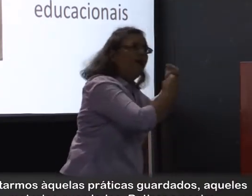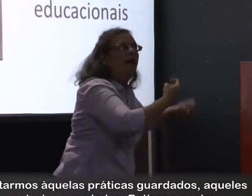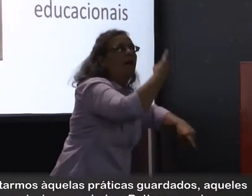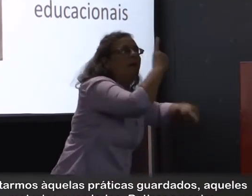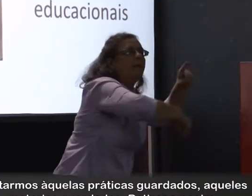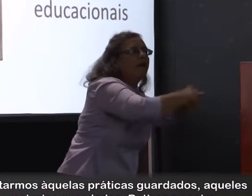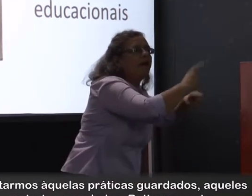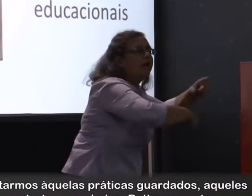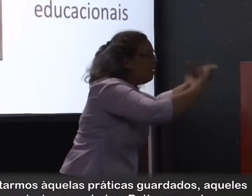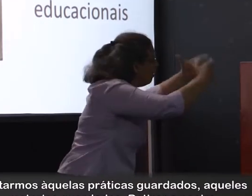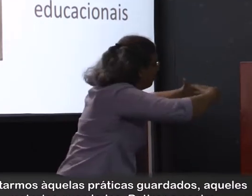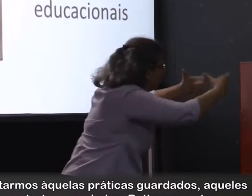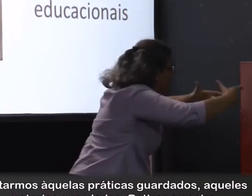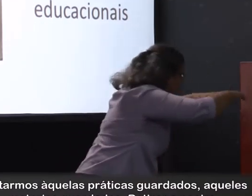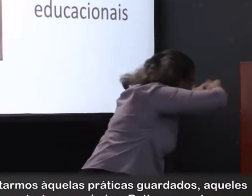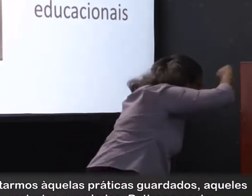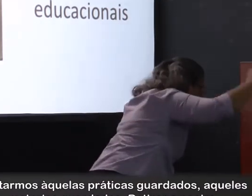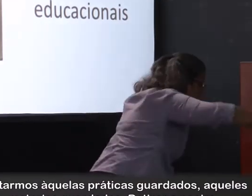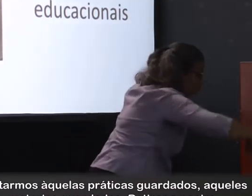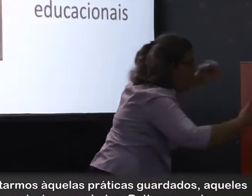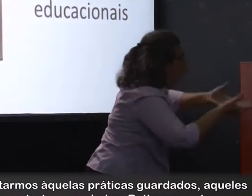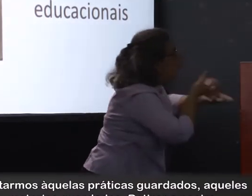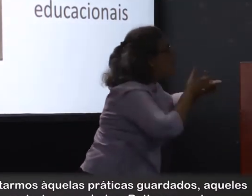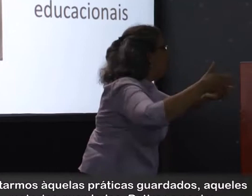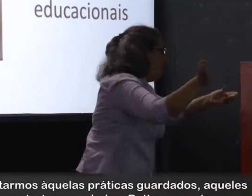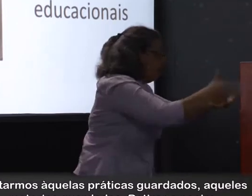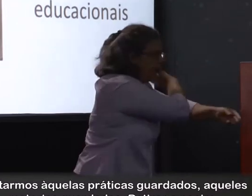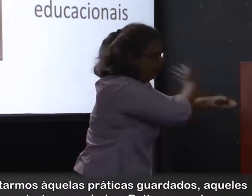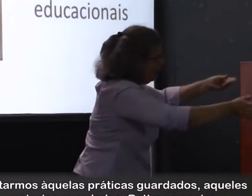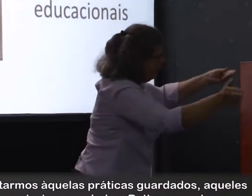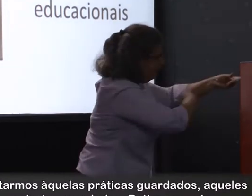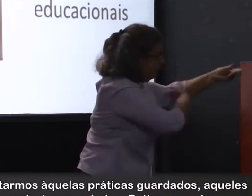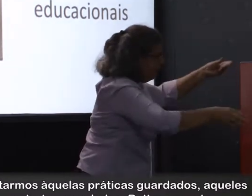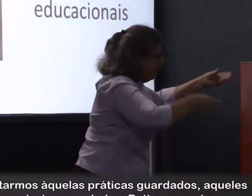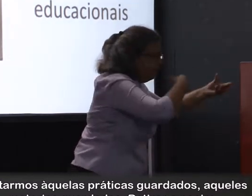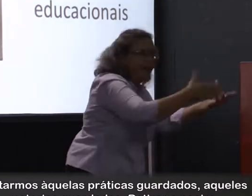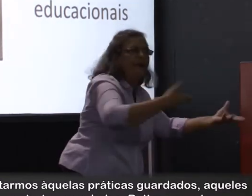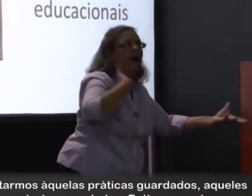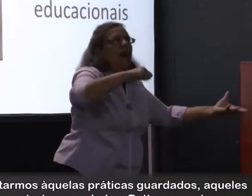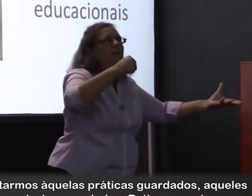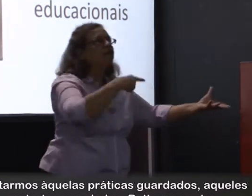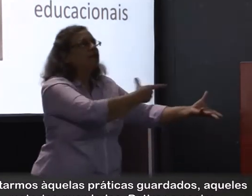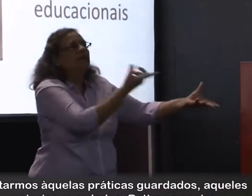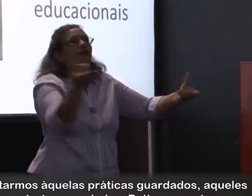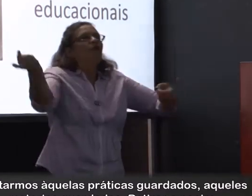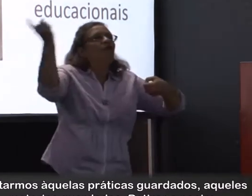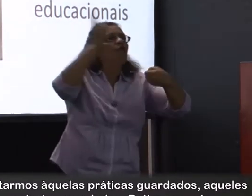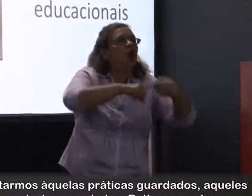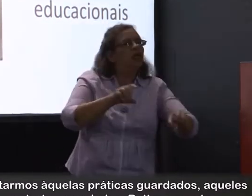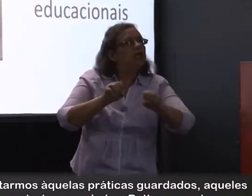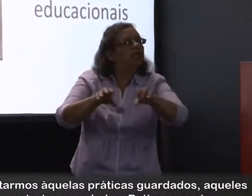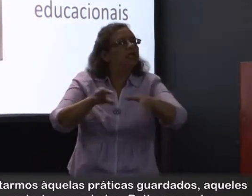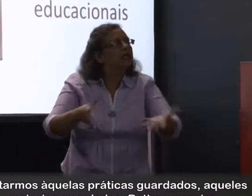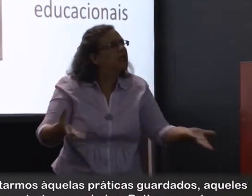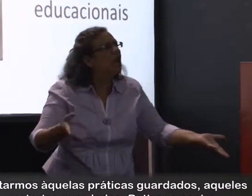voltarmos lá aquelas práticas guardadas, aqueles materiais que foram guardados, tirar a